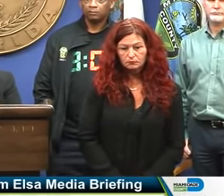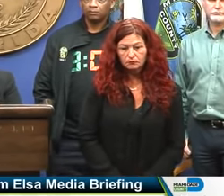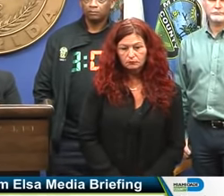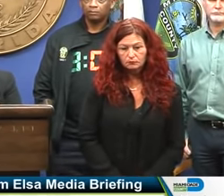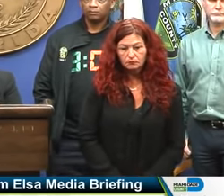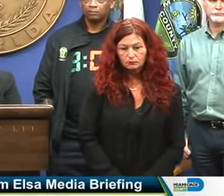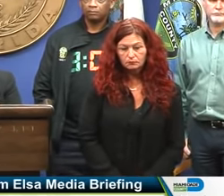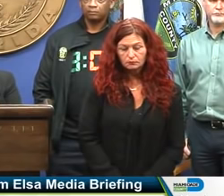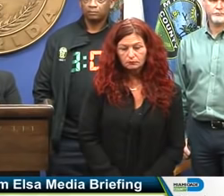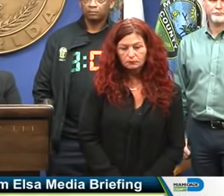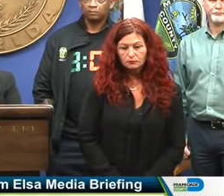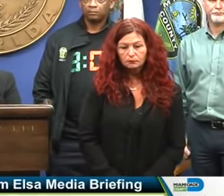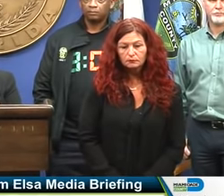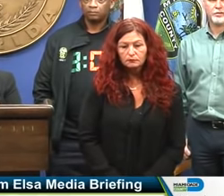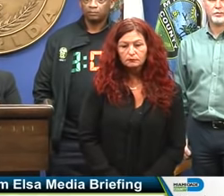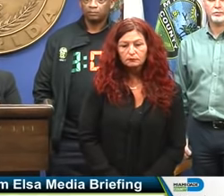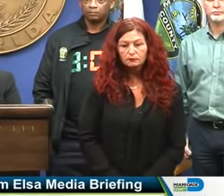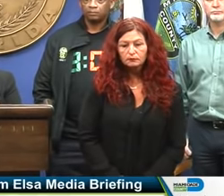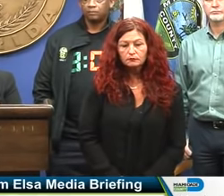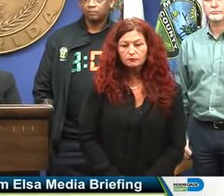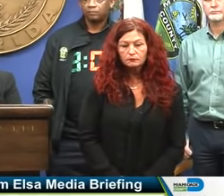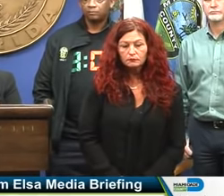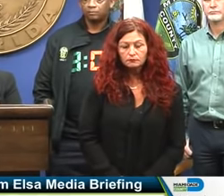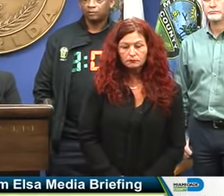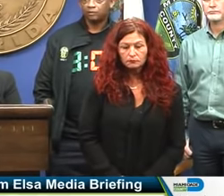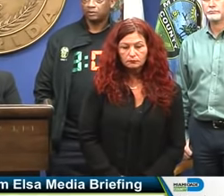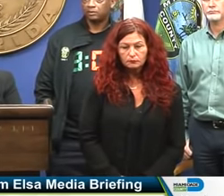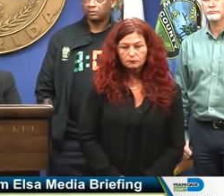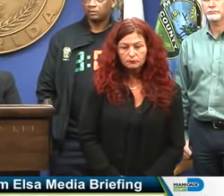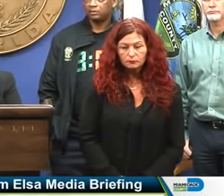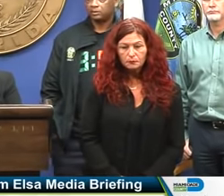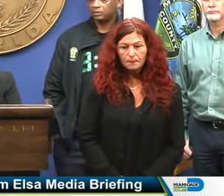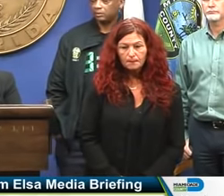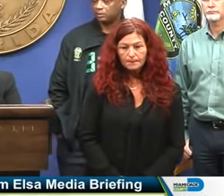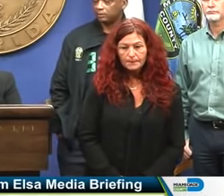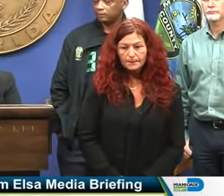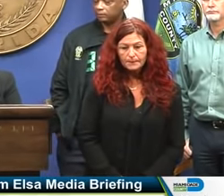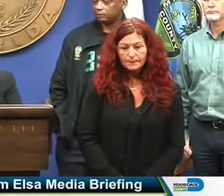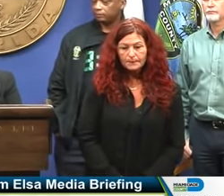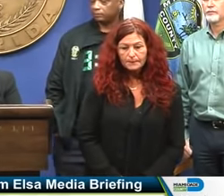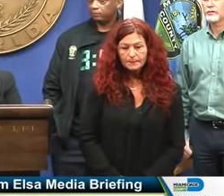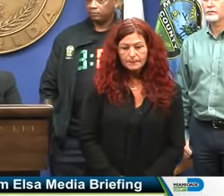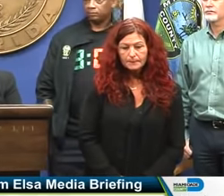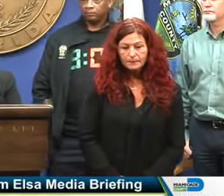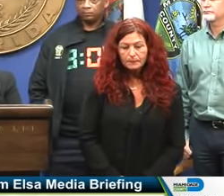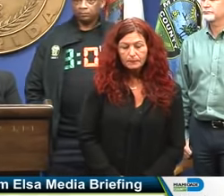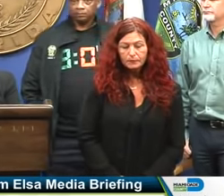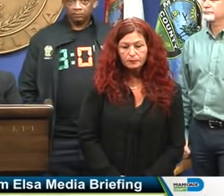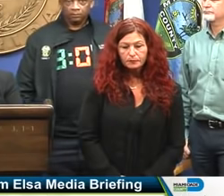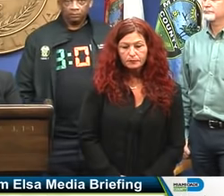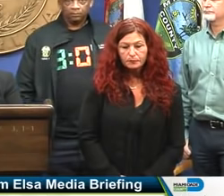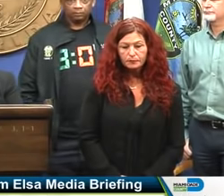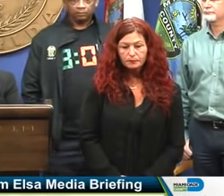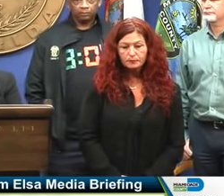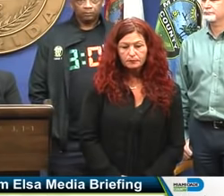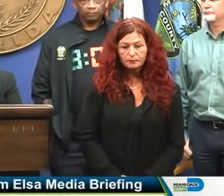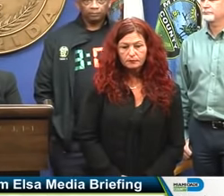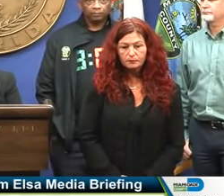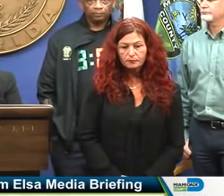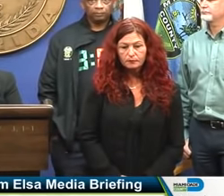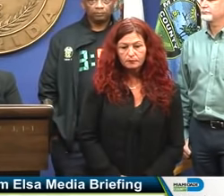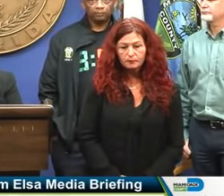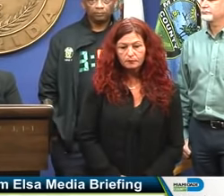total de muertes confirmados ahora es 27. Las personas contabilizadas